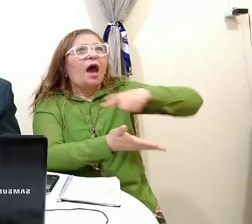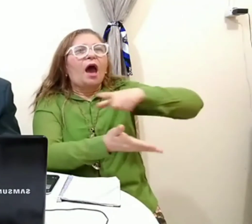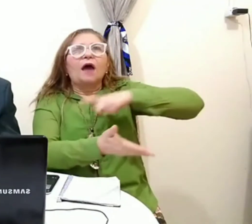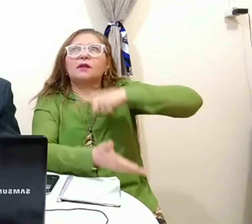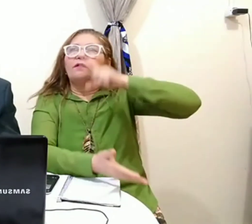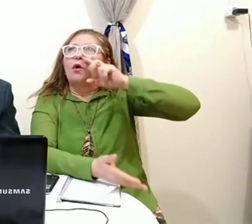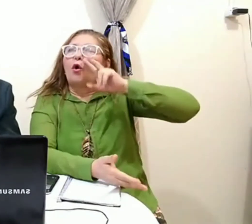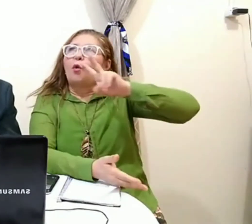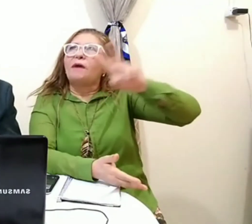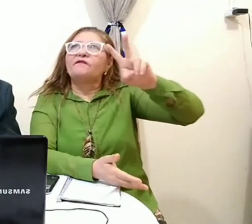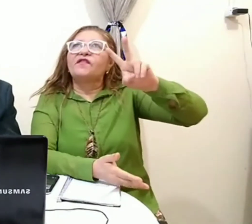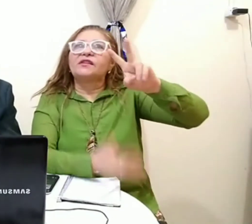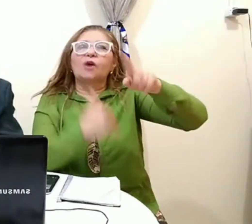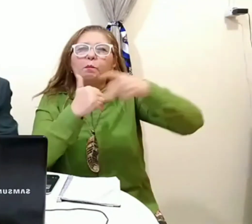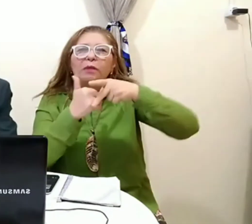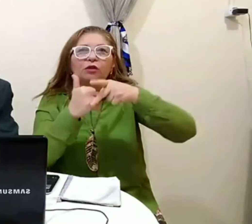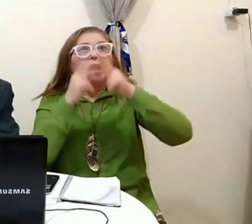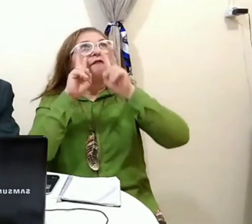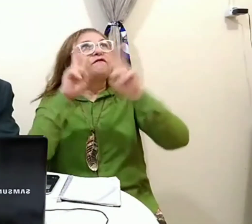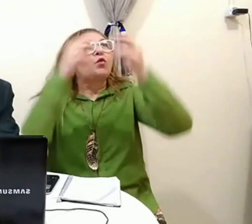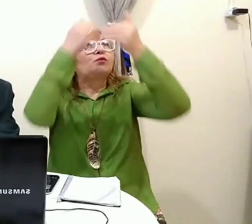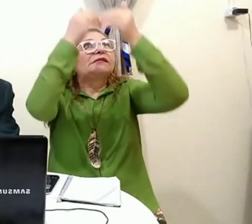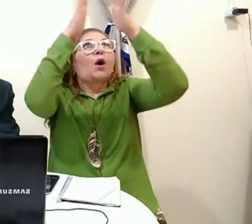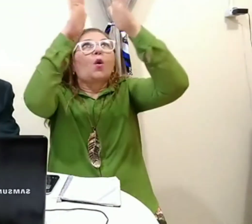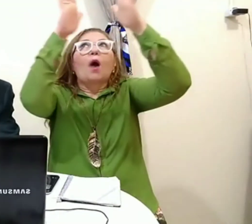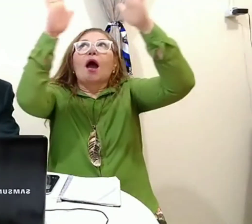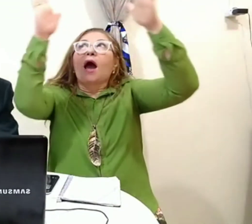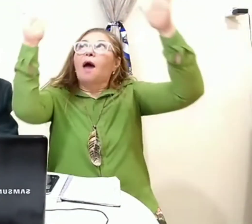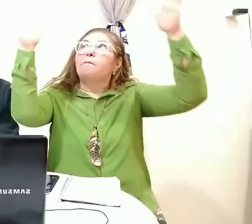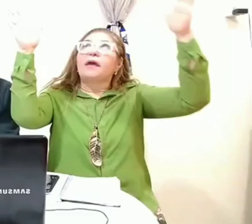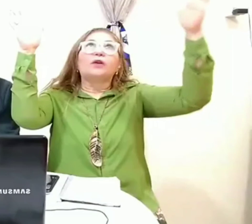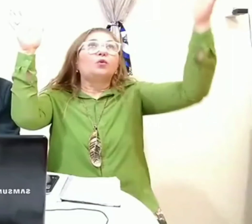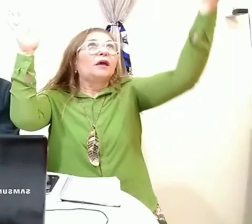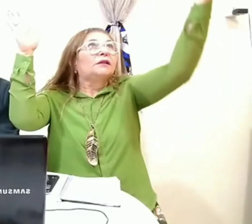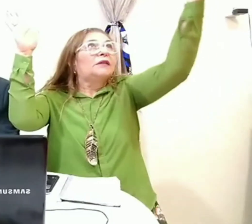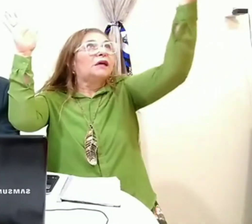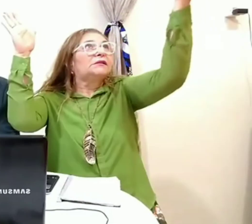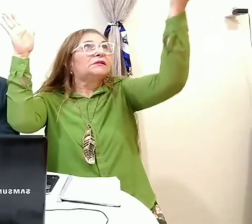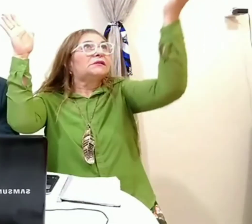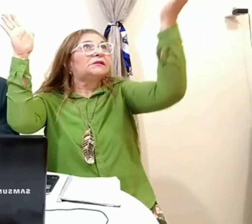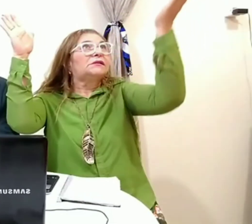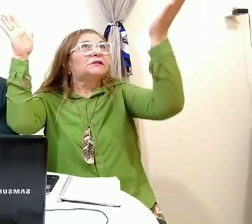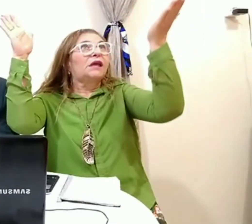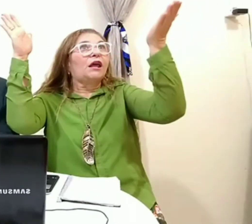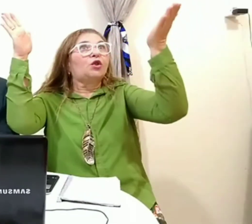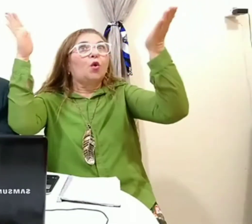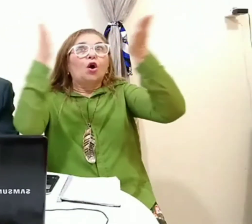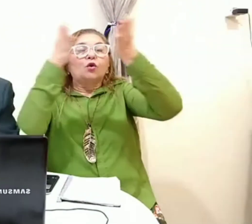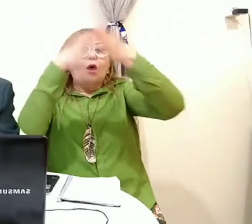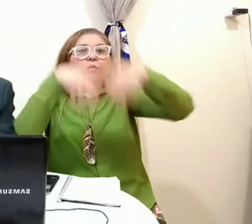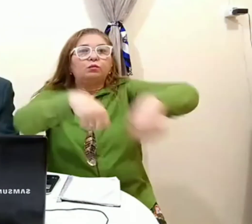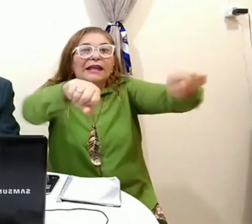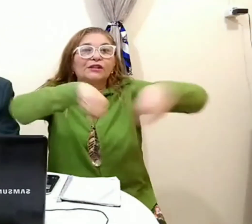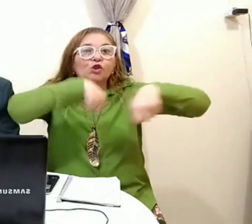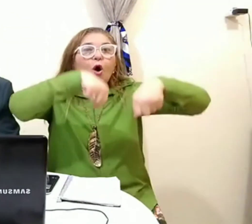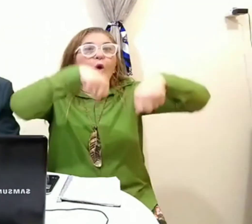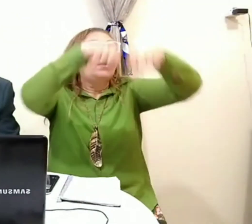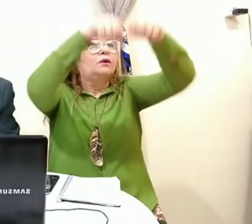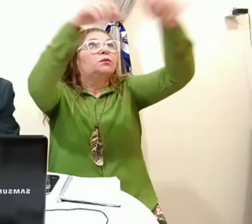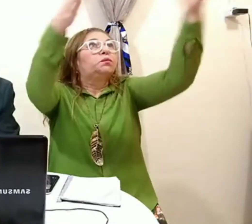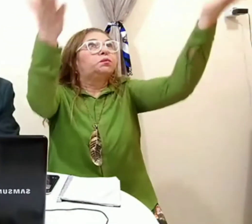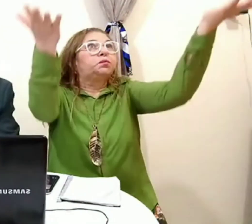uma visão. E ele viu o céu aberto. E descendo um objeto como se fosse um grande lençol, o qual